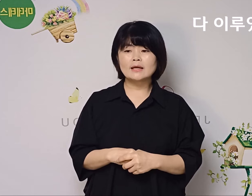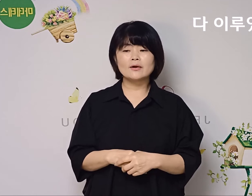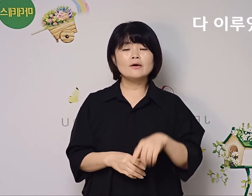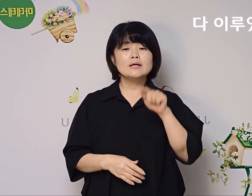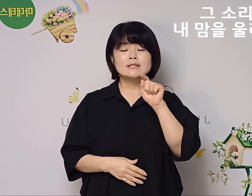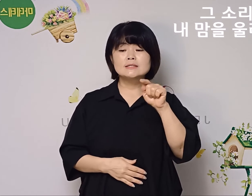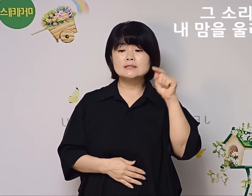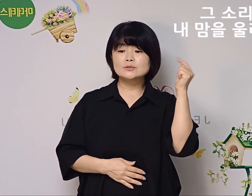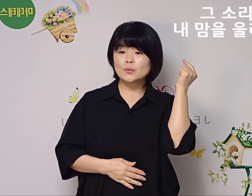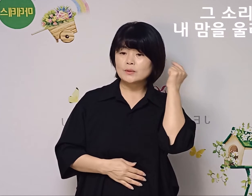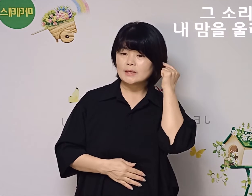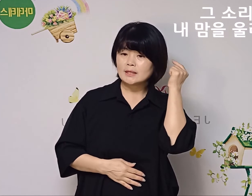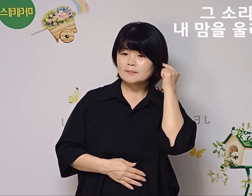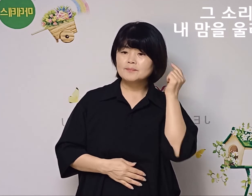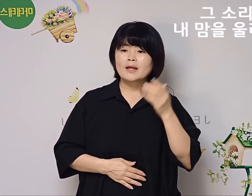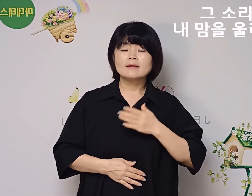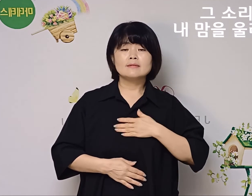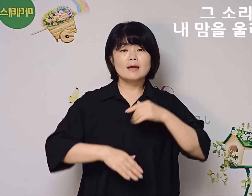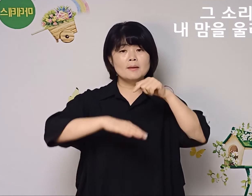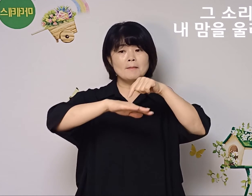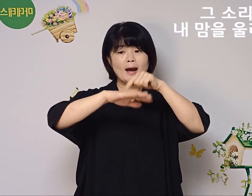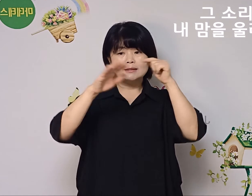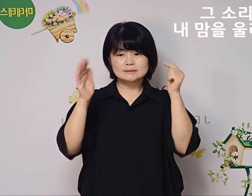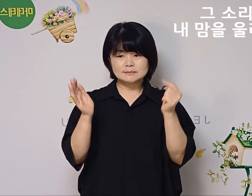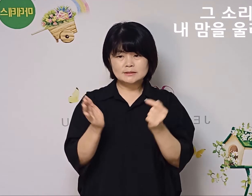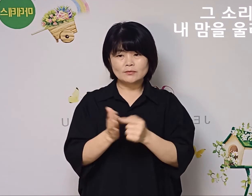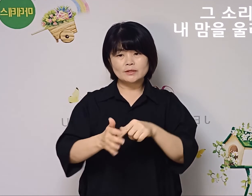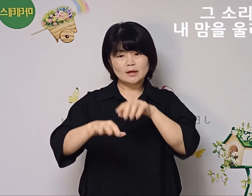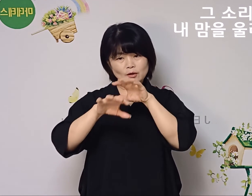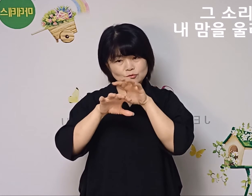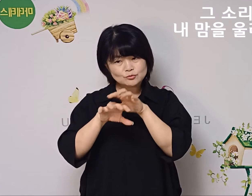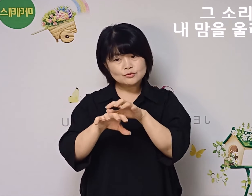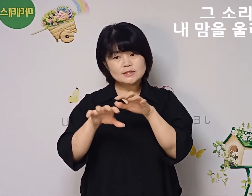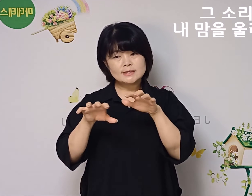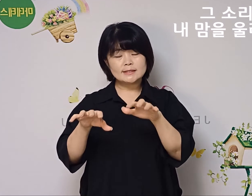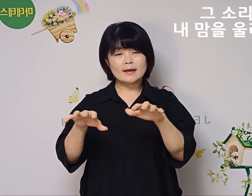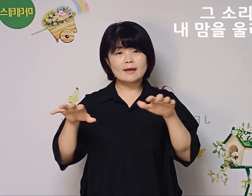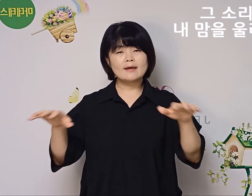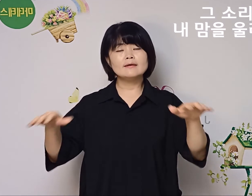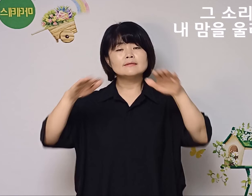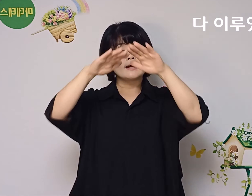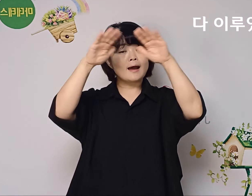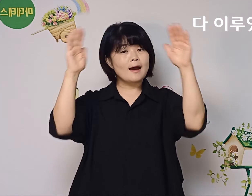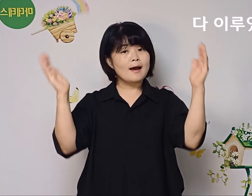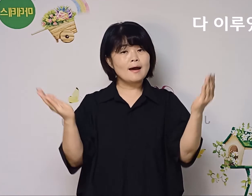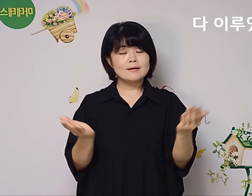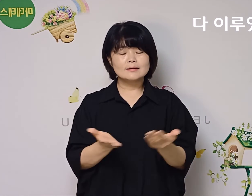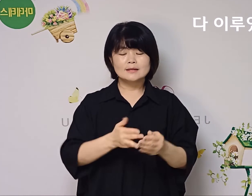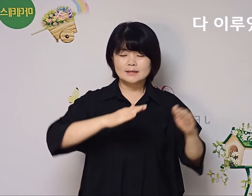연결할게요. 그 소리 내 마음을 어떻게 해요? 울리네. 다